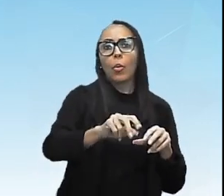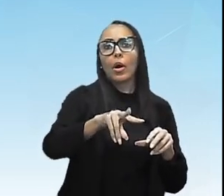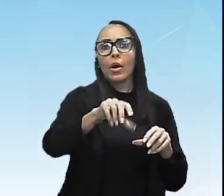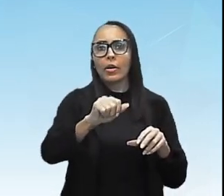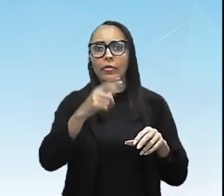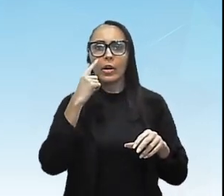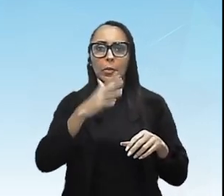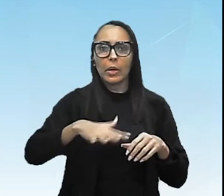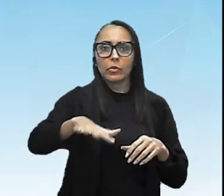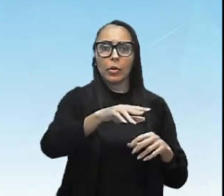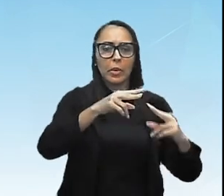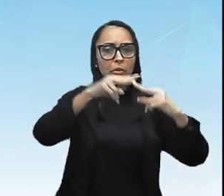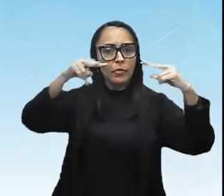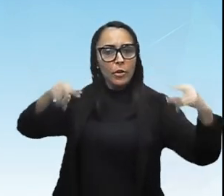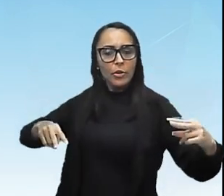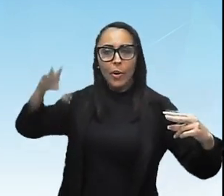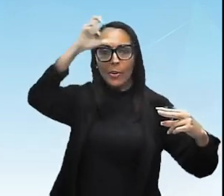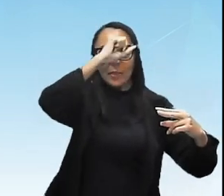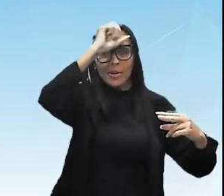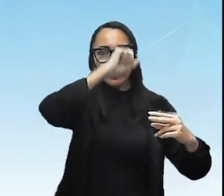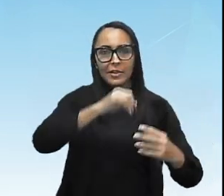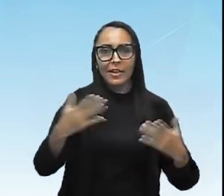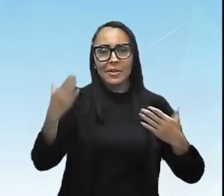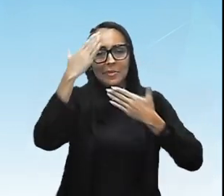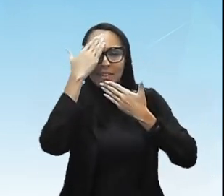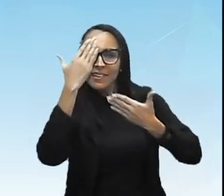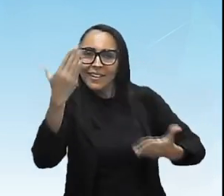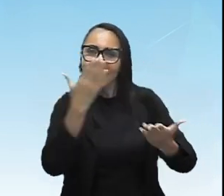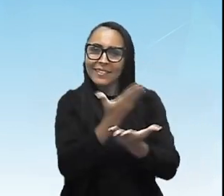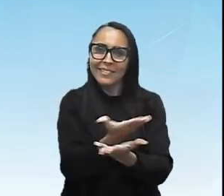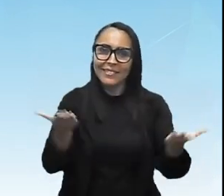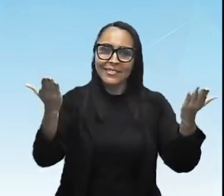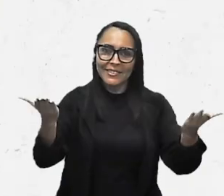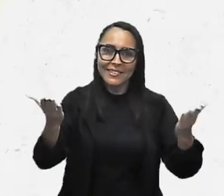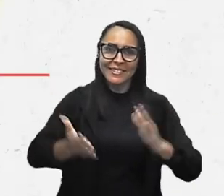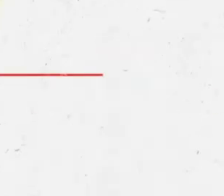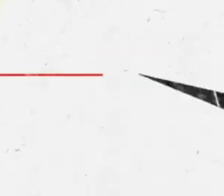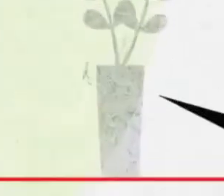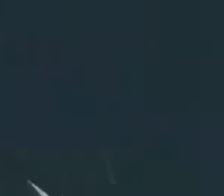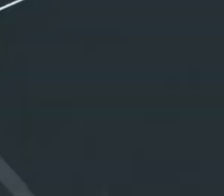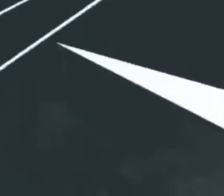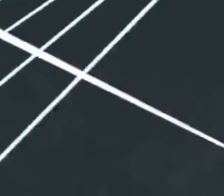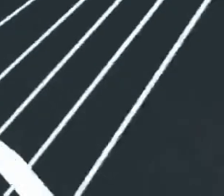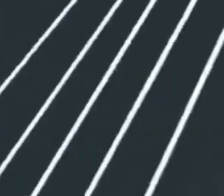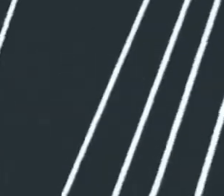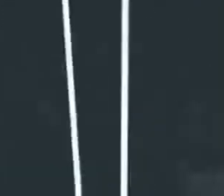ambiente virtual de aprendizado. Muito obrigado a todos vocês.